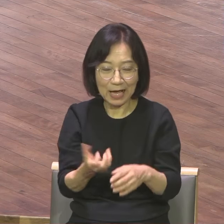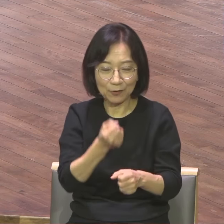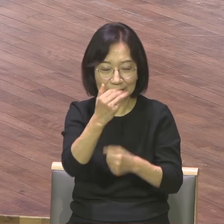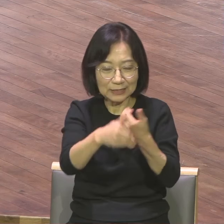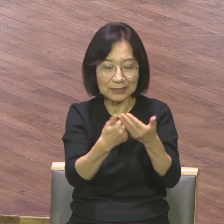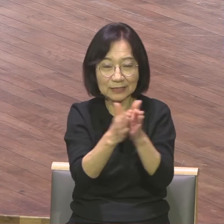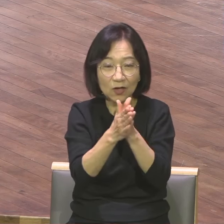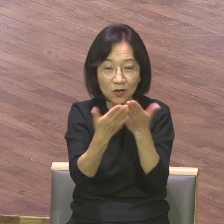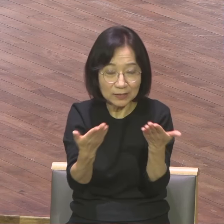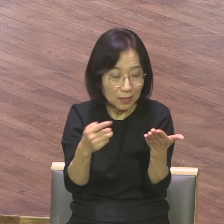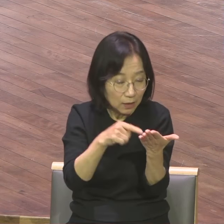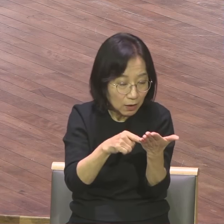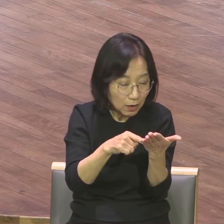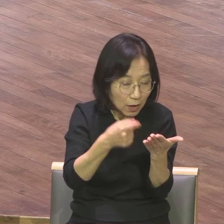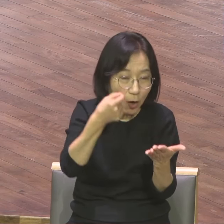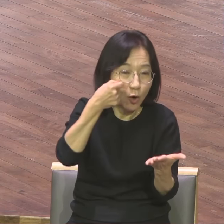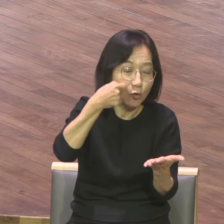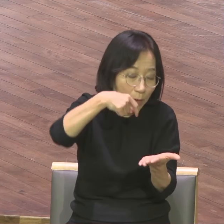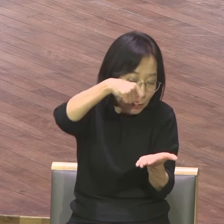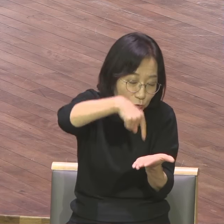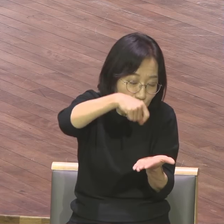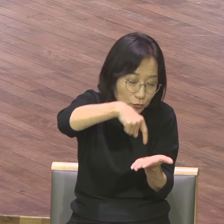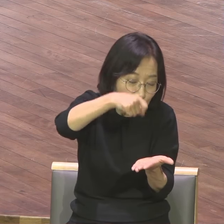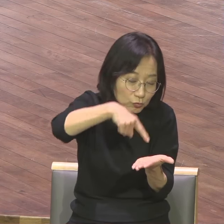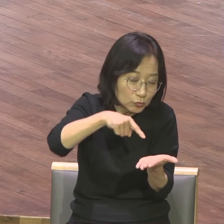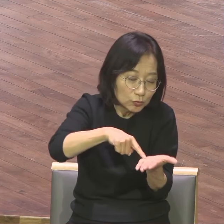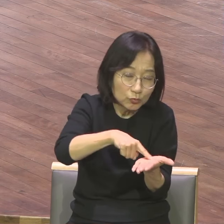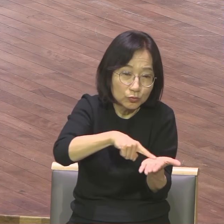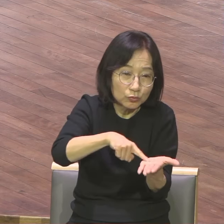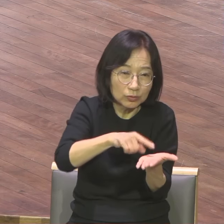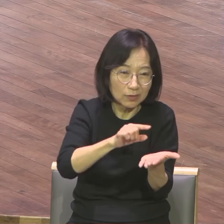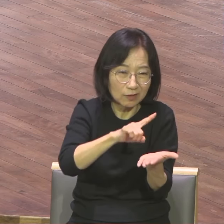유난히 눈물자국이 많이 묻어 있었다고 해요.